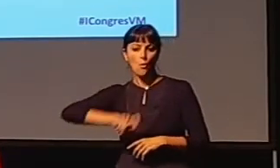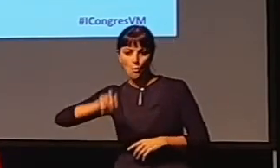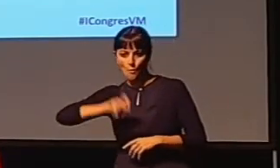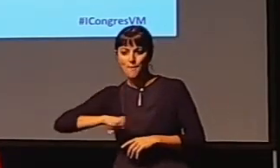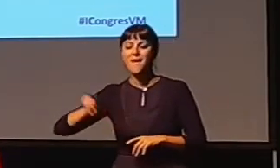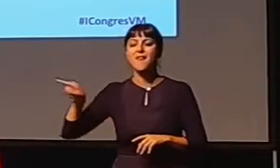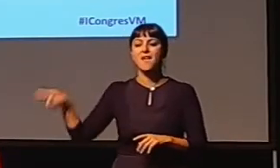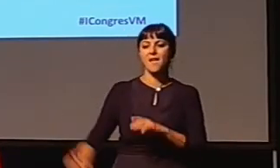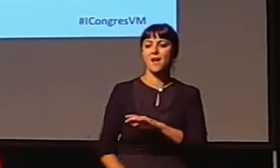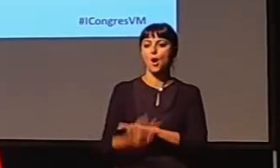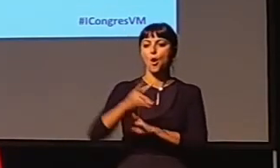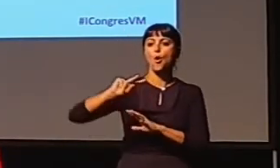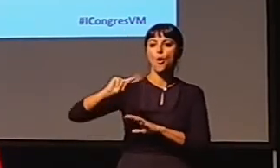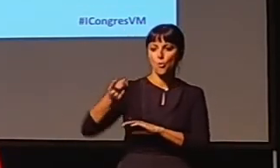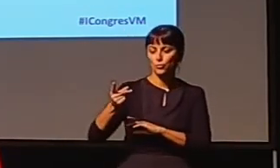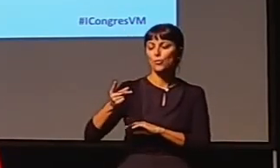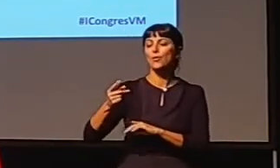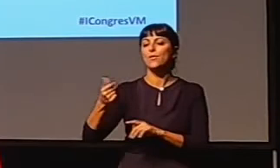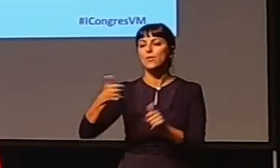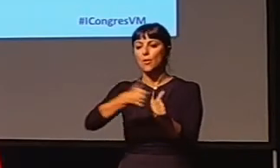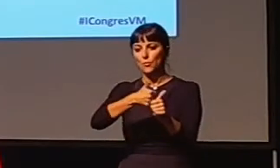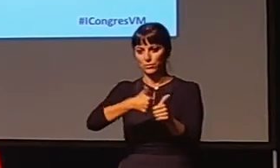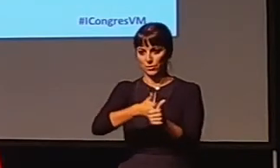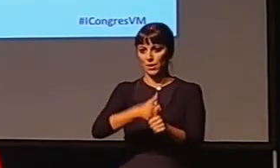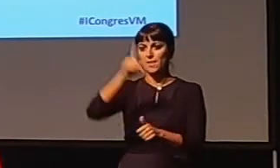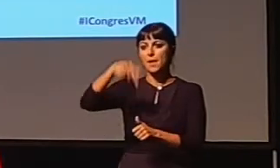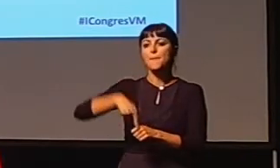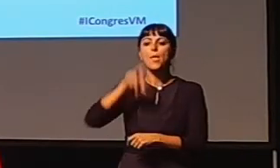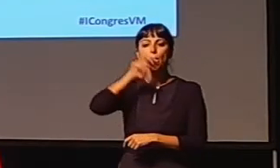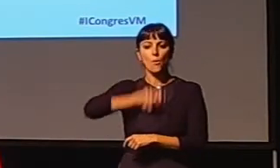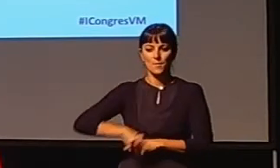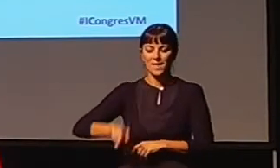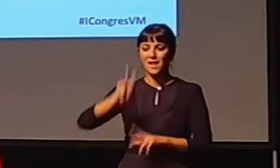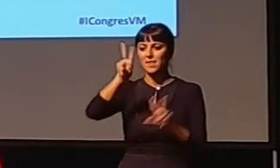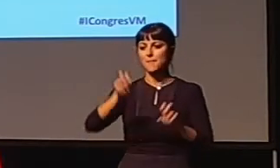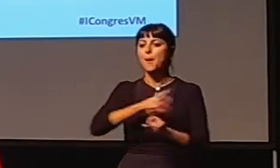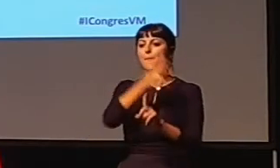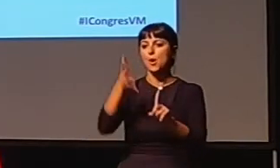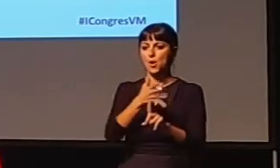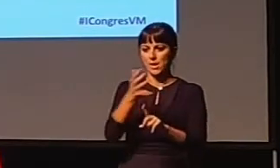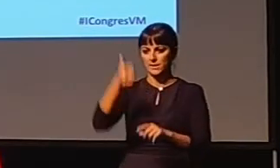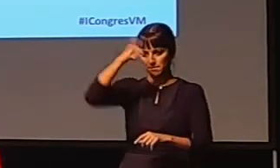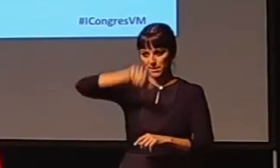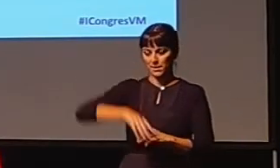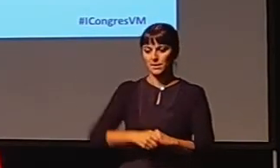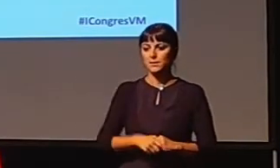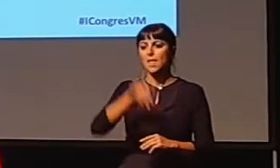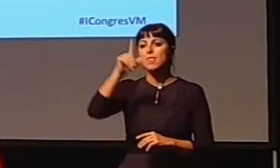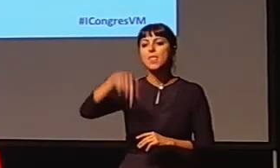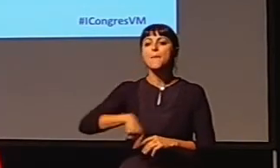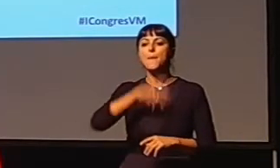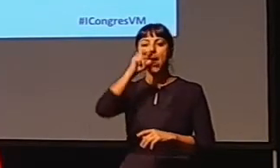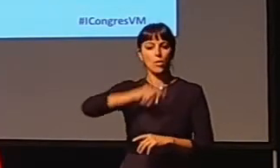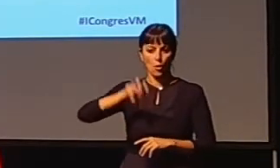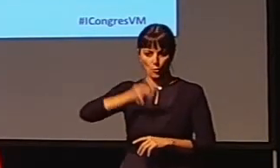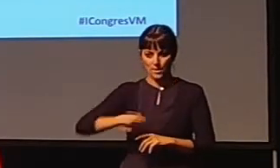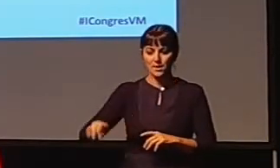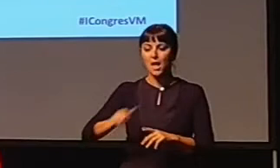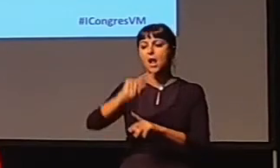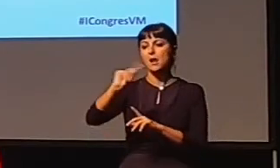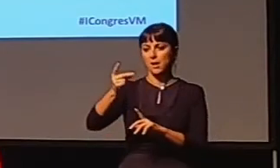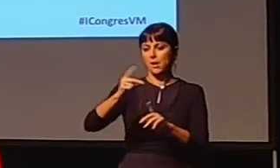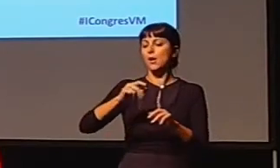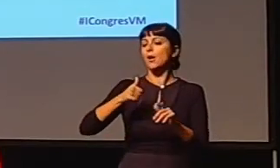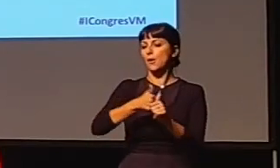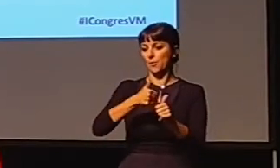conceptual, teòric i ètic. Ha estat coautora de la guia per l'elaboració de protocols davant les violències sexuals en espai públic d'oci